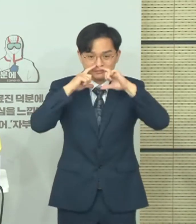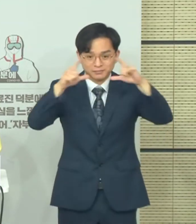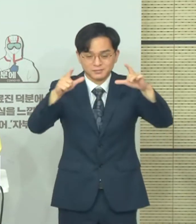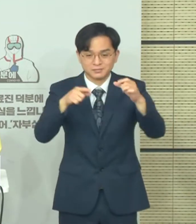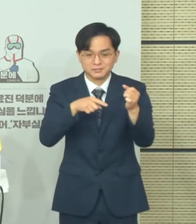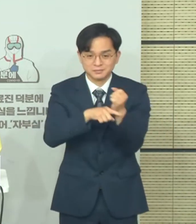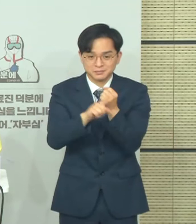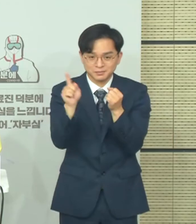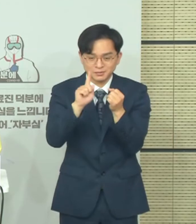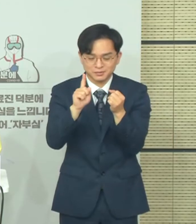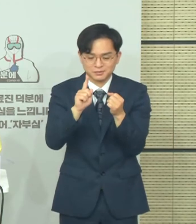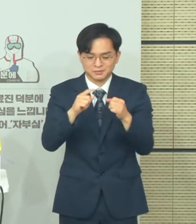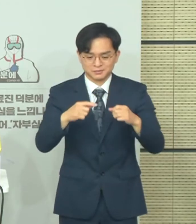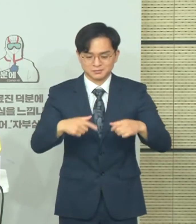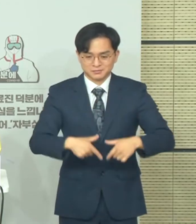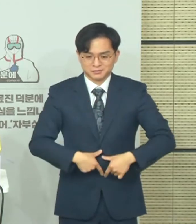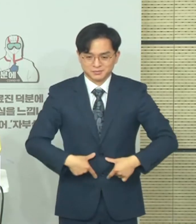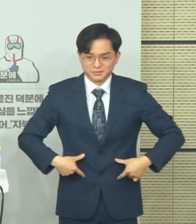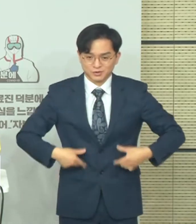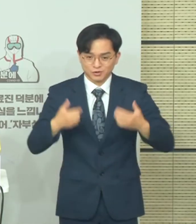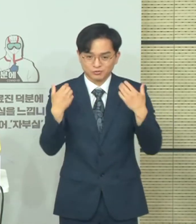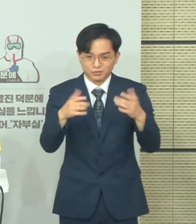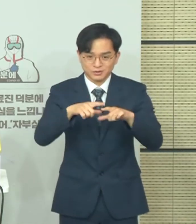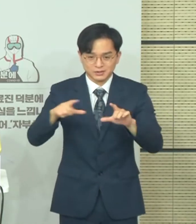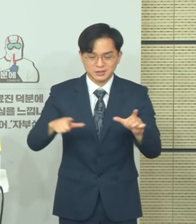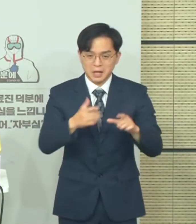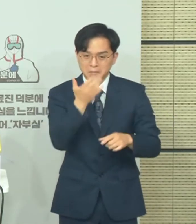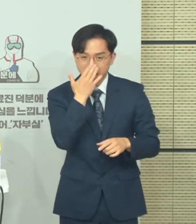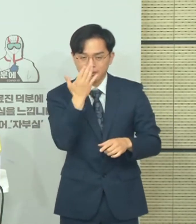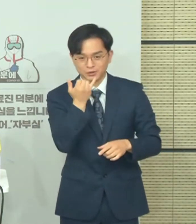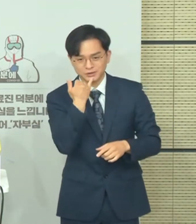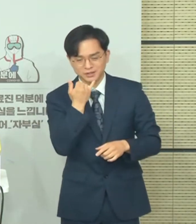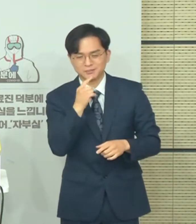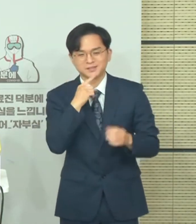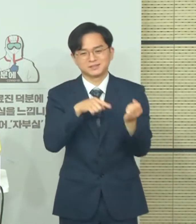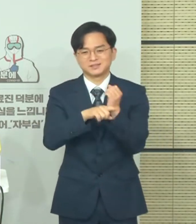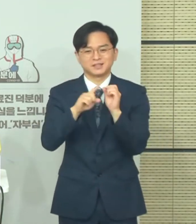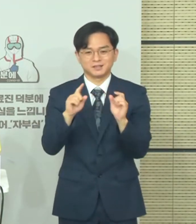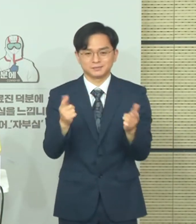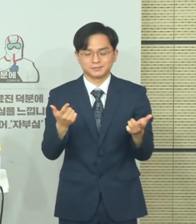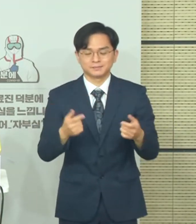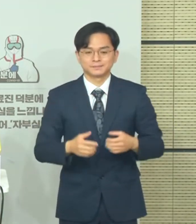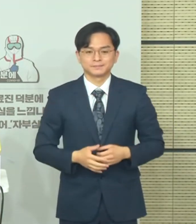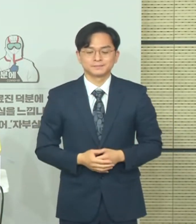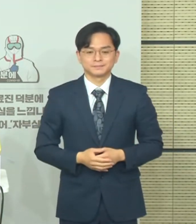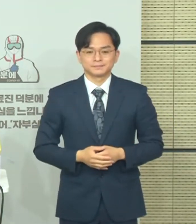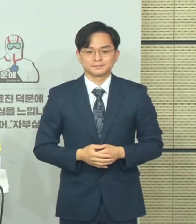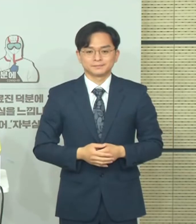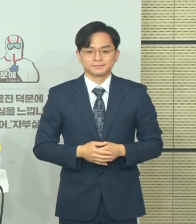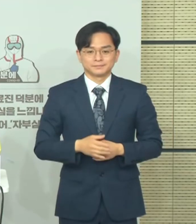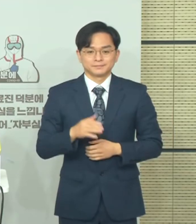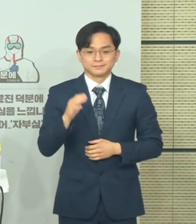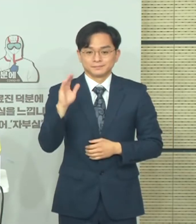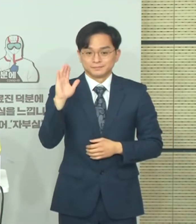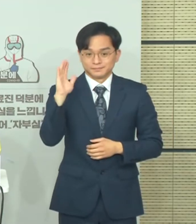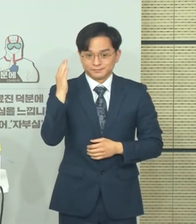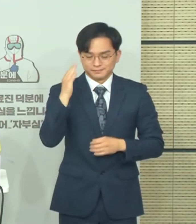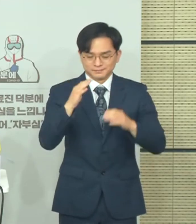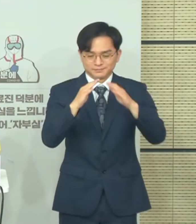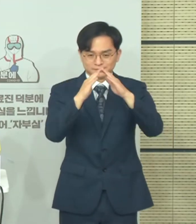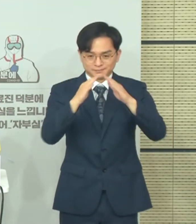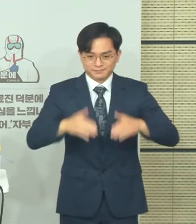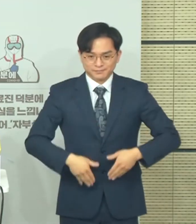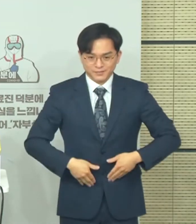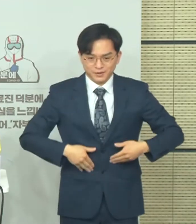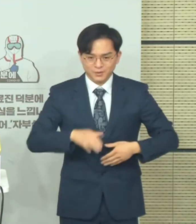최근 집단 감는 사례가 발생하고 있는 서울과 경기 광주 전남 던 각 지자체는 코로나 일부의 감염 확산의